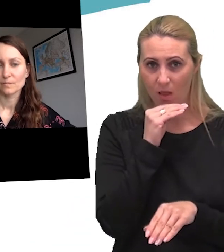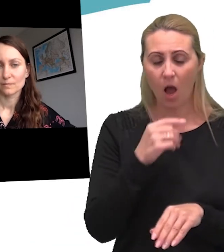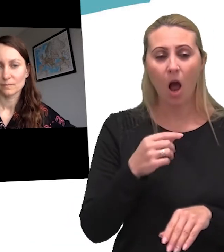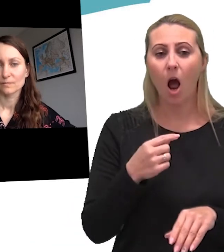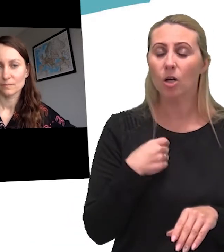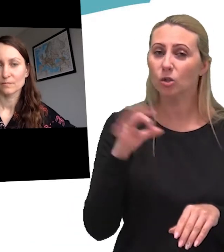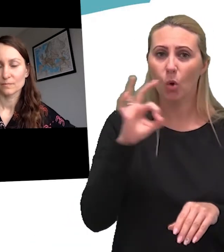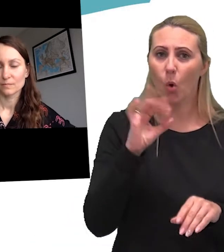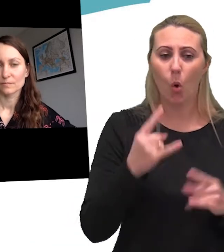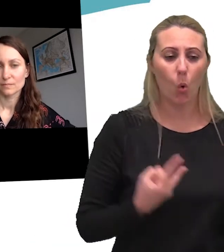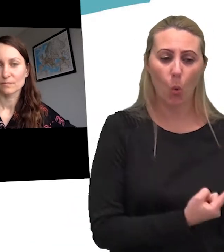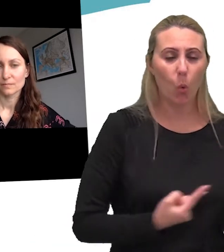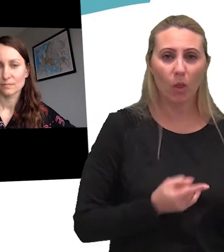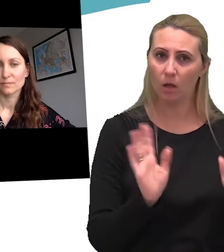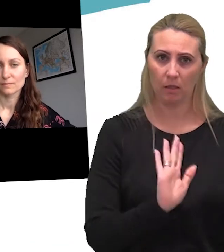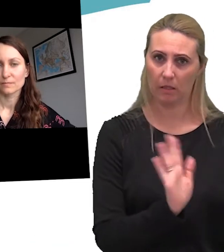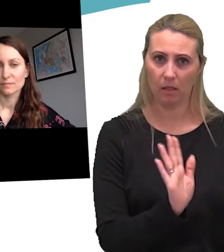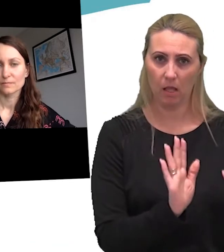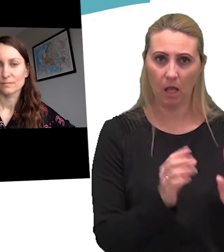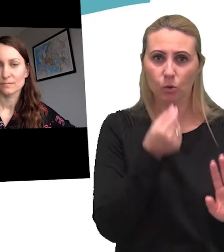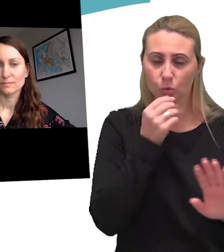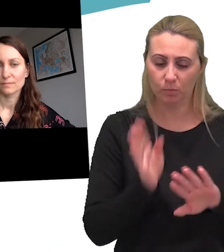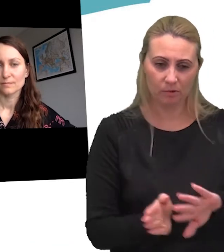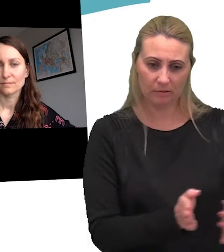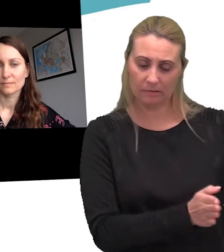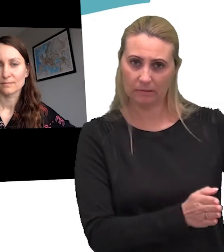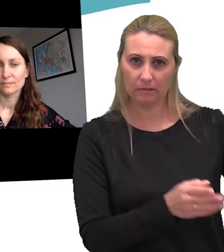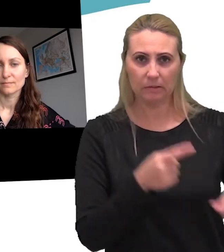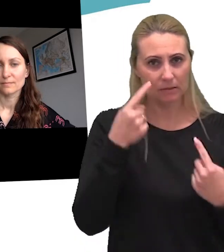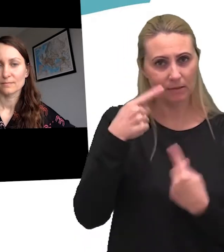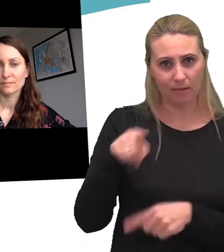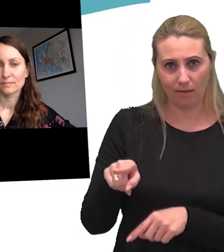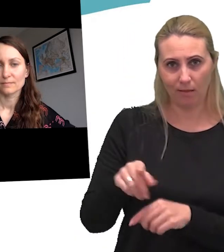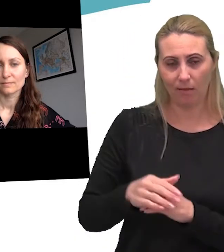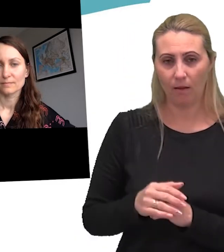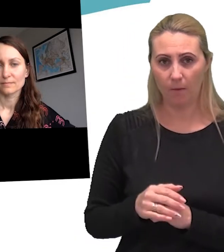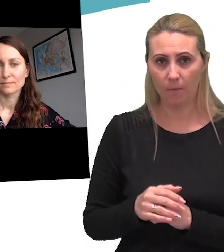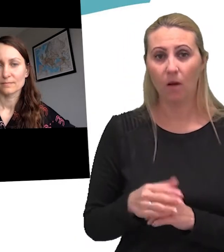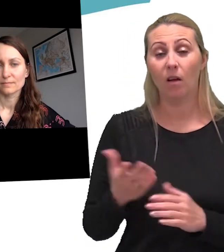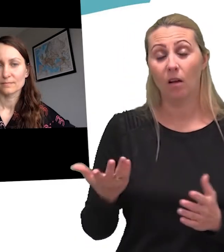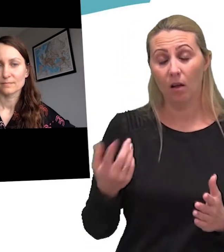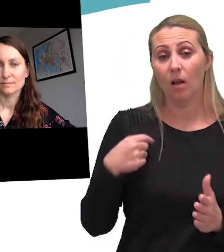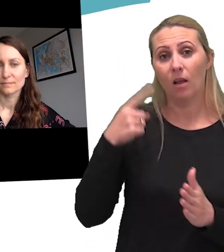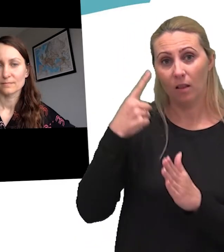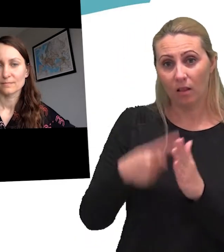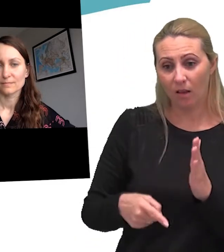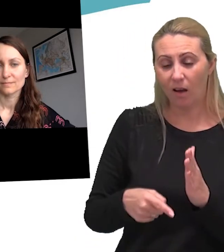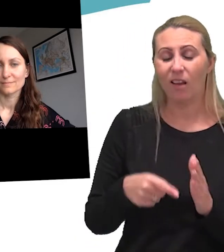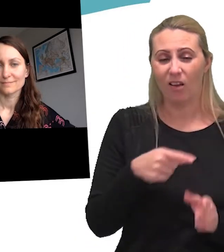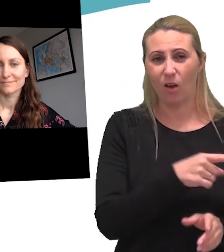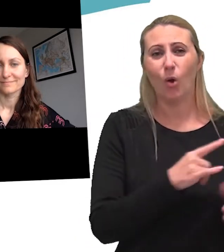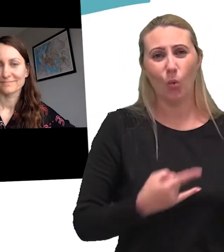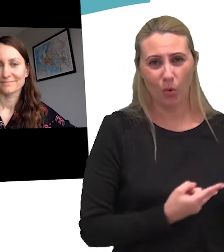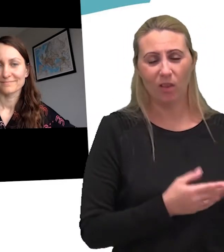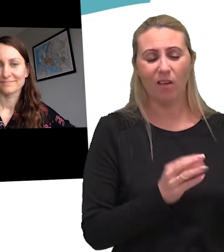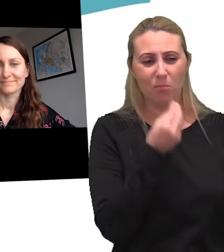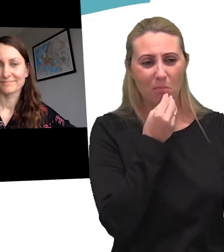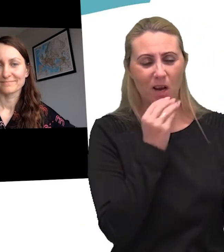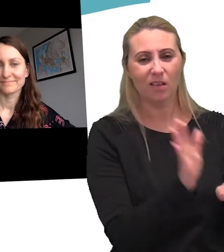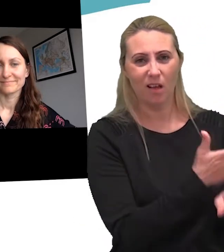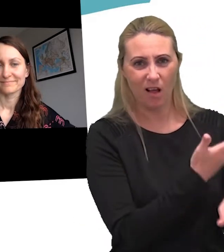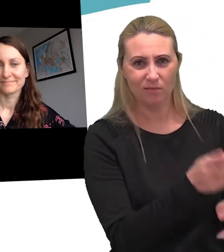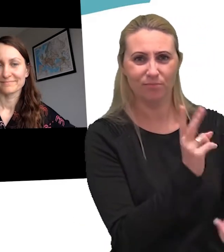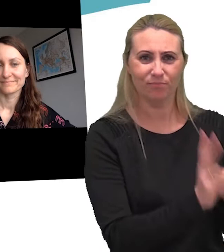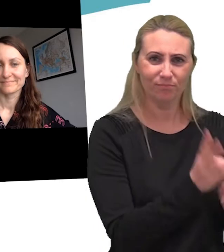apie kūdikius, nes ten šiek tiek kitokia istorija, ar ne, tai tikėtina, kad jiem ruošia atskirai, ne ten,